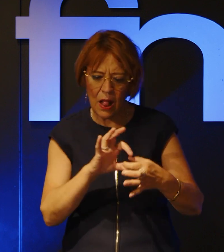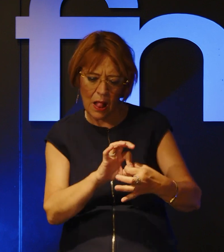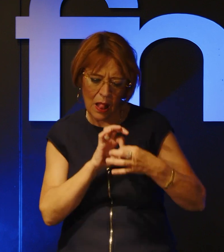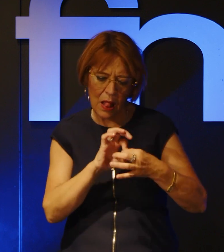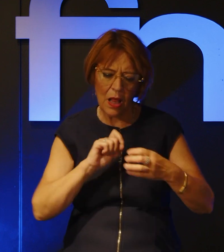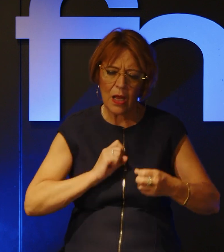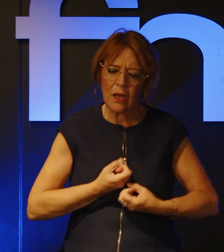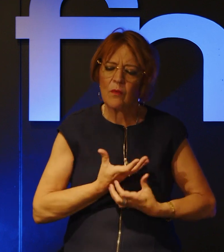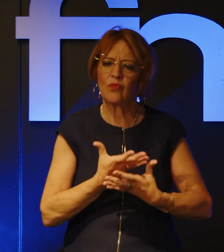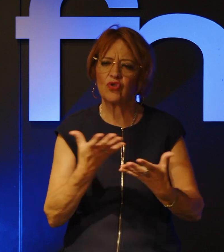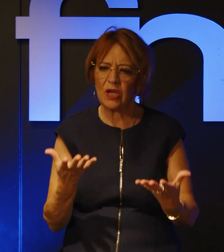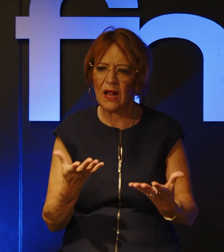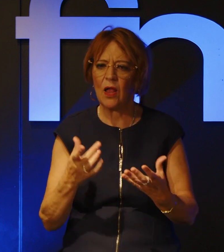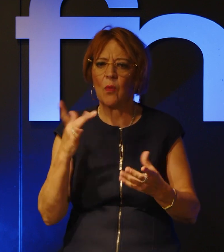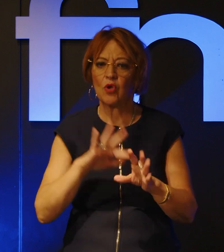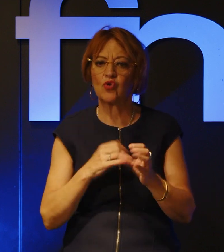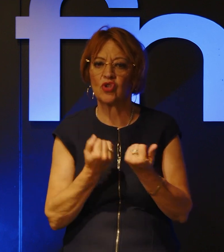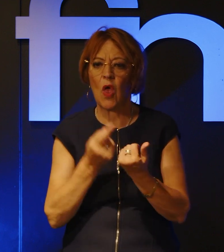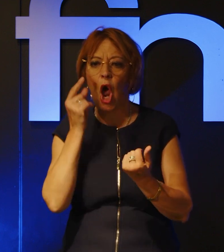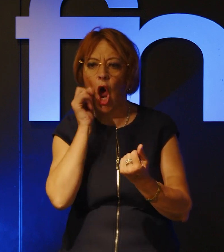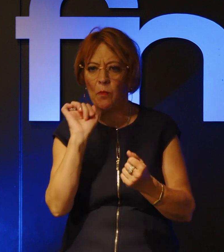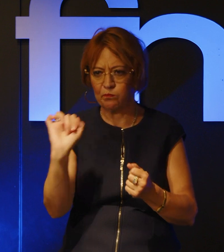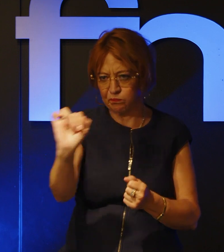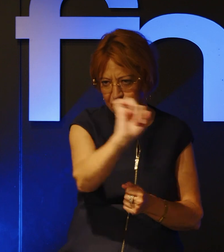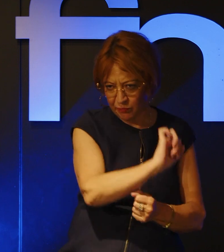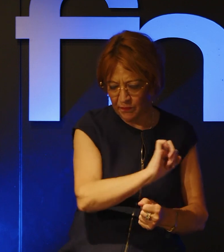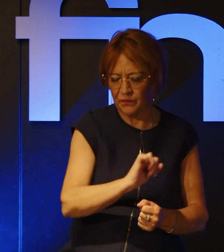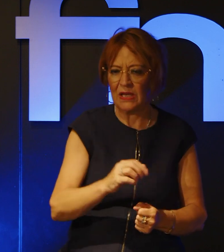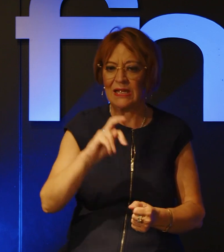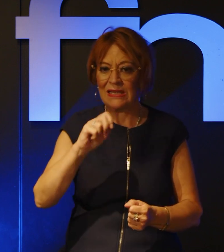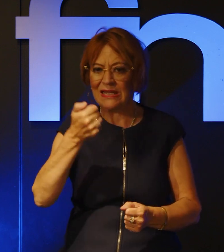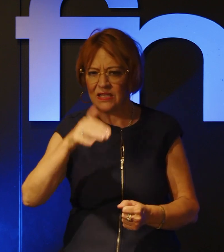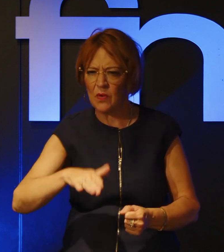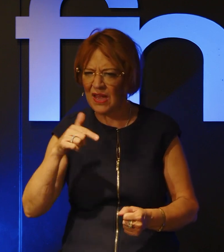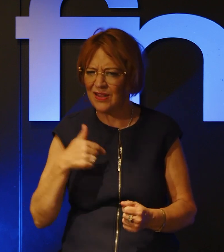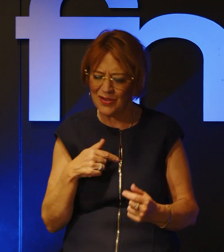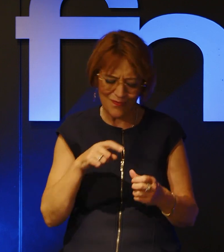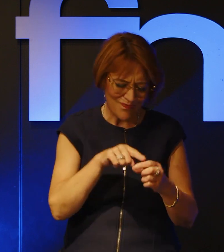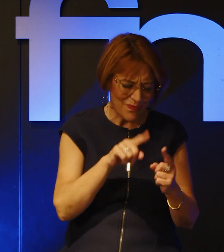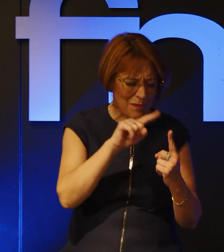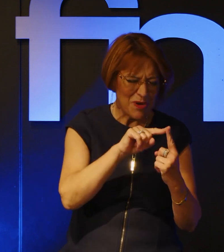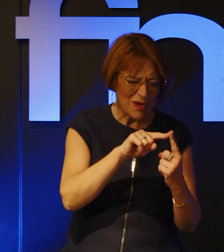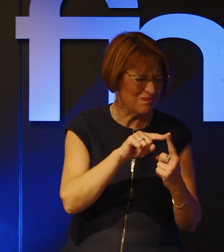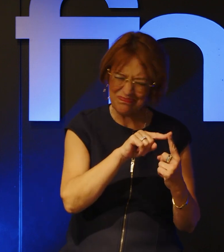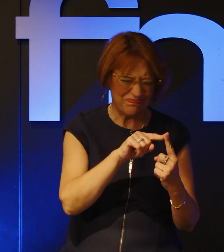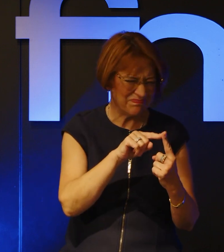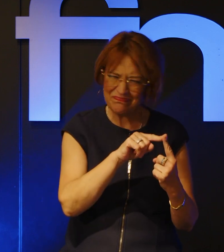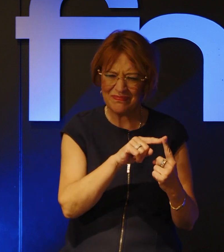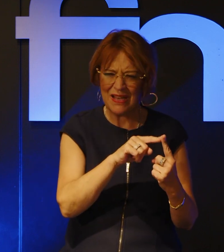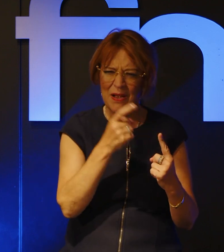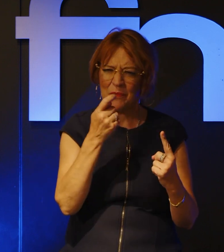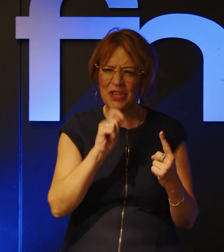relação a uma sociedade machista aos 35 anos senti vontade de quebrar e de sair deste sol performance estava um